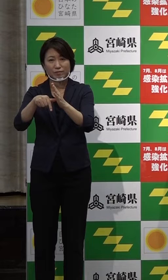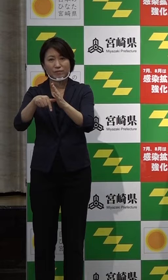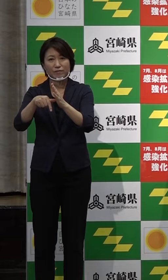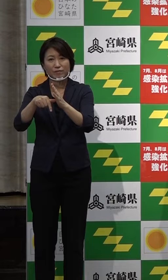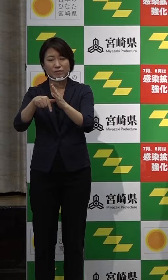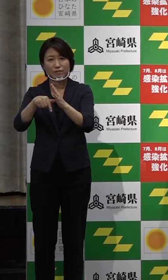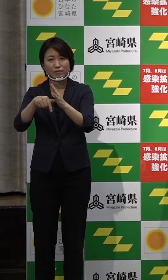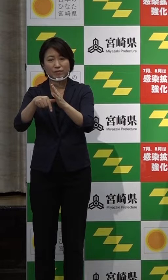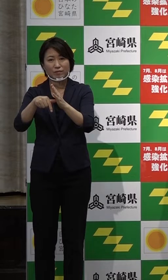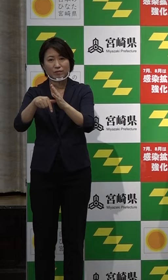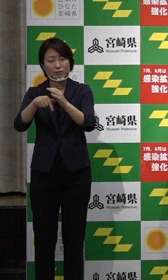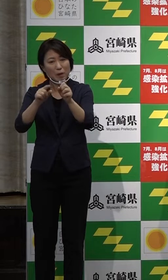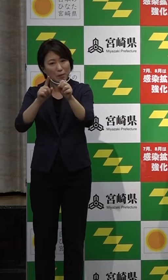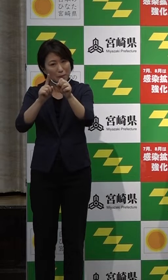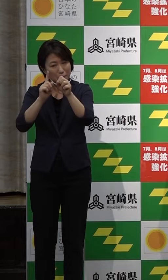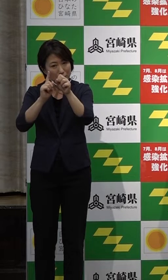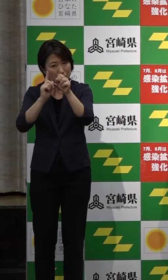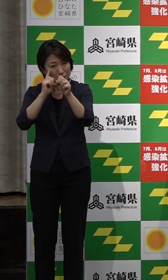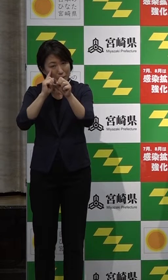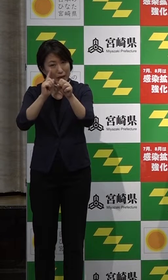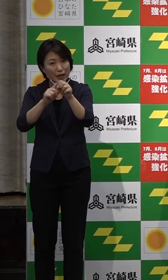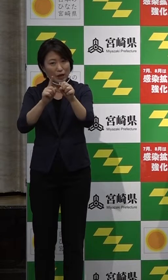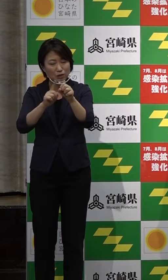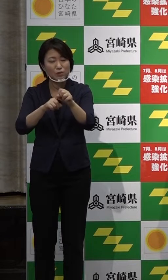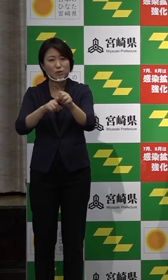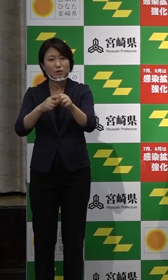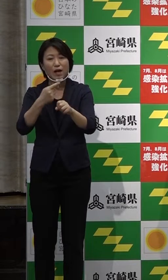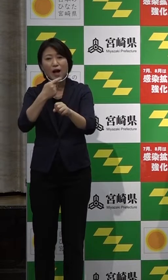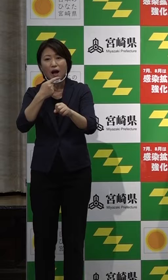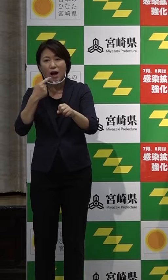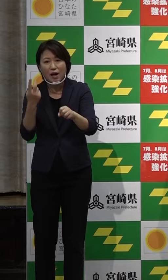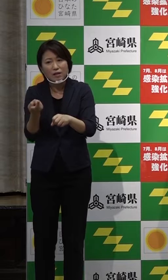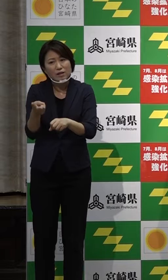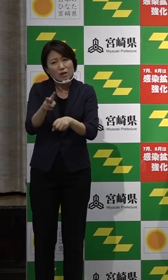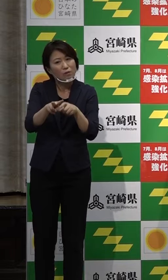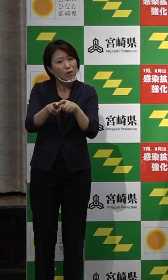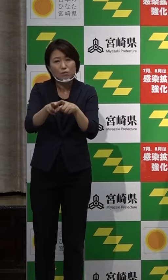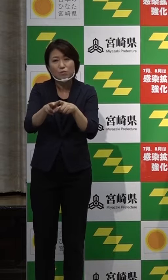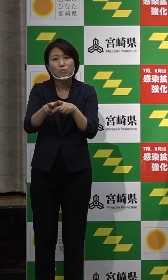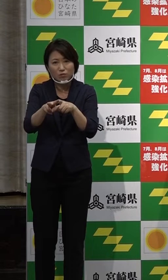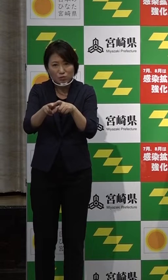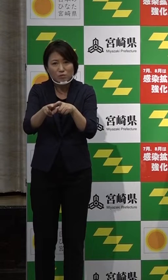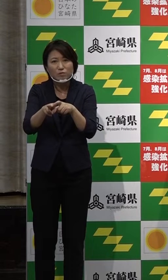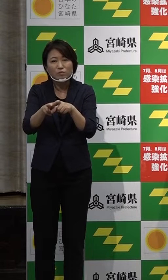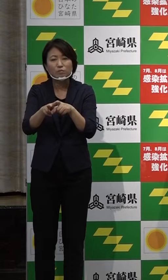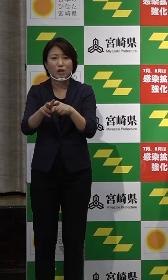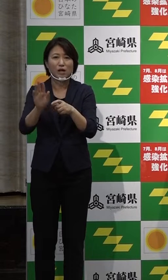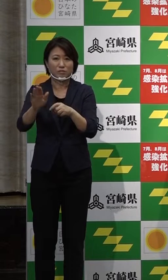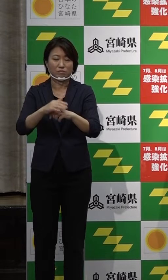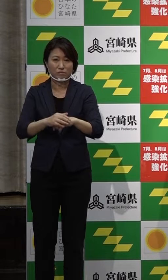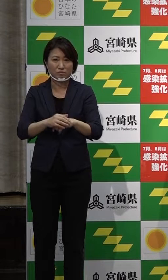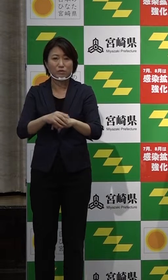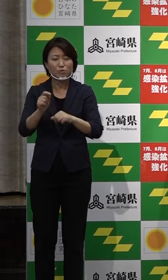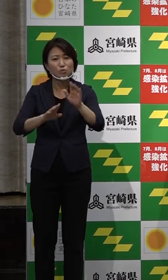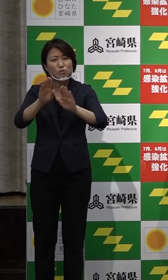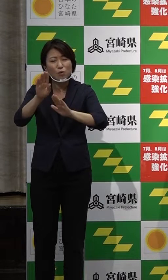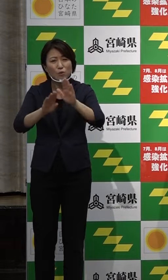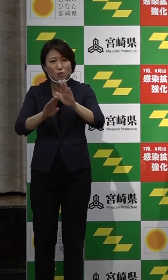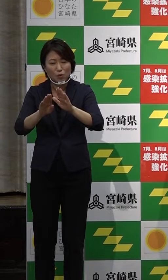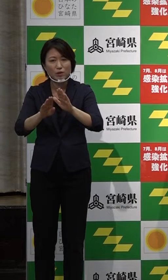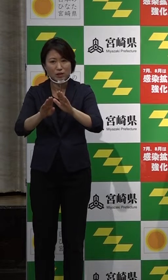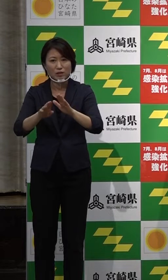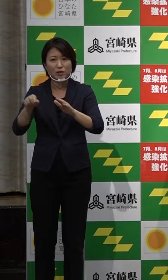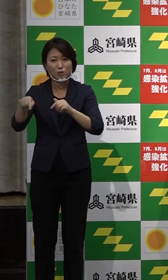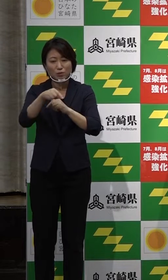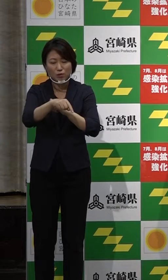一つの目安としてですね、赤県域ということも考えられるところであります。そんな状況にこの2つの県